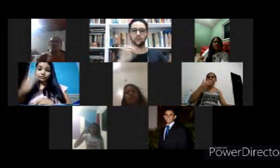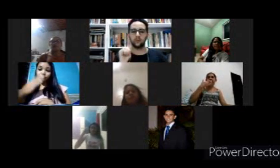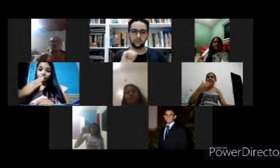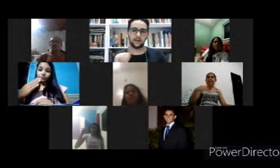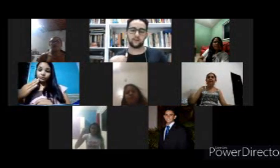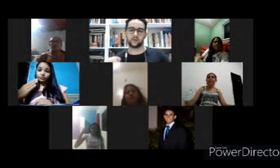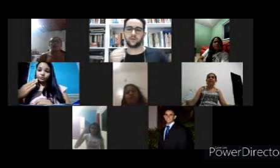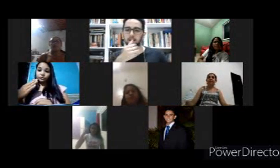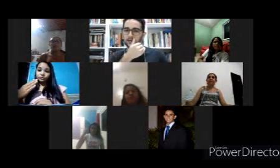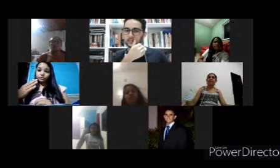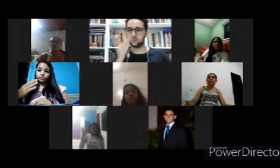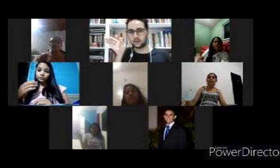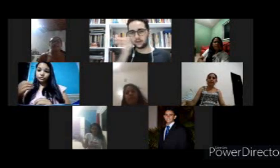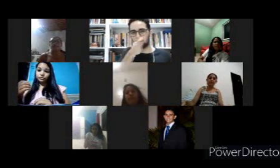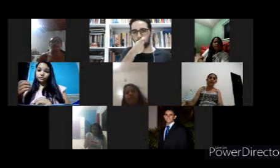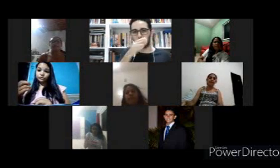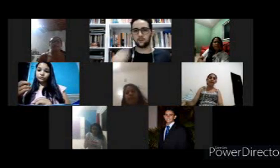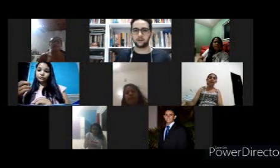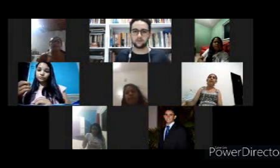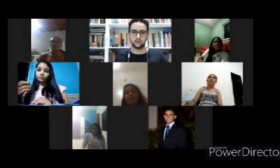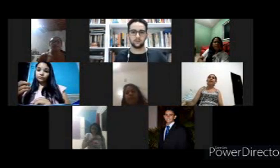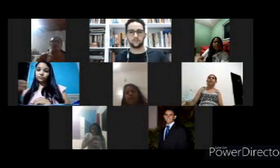duas palavras diferentes, aí tu tem que dar o espaçozinho.